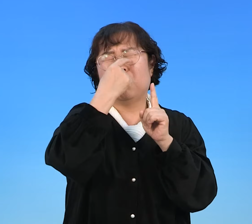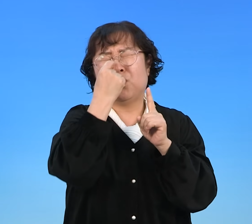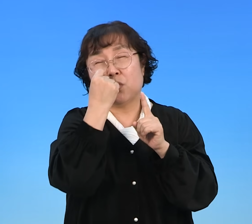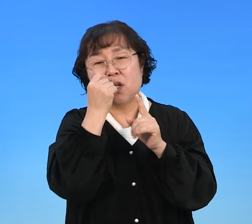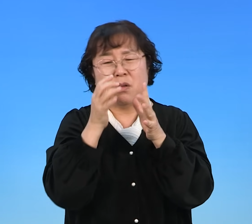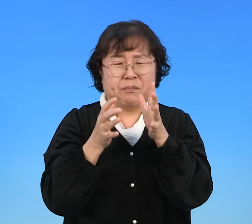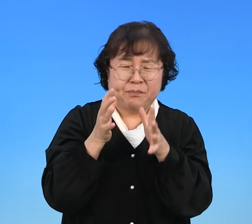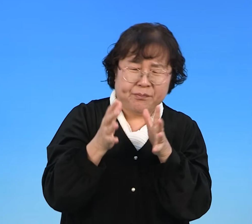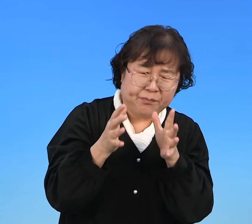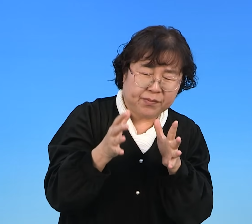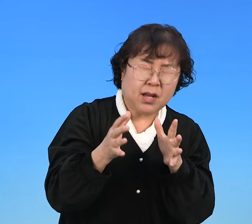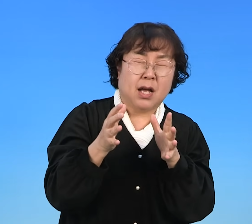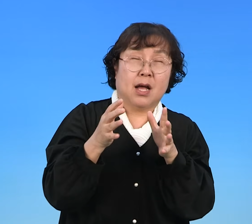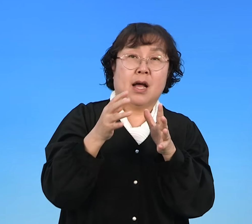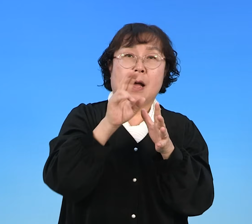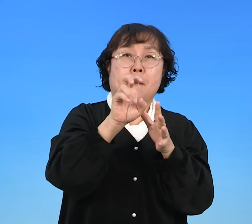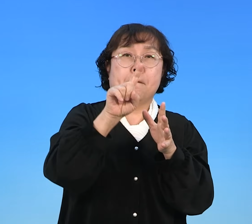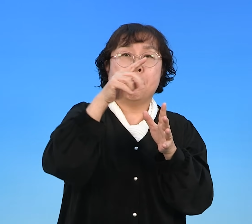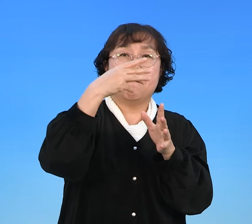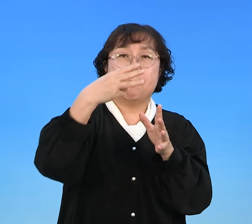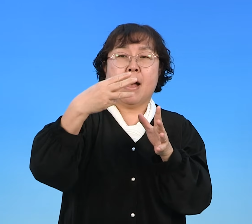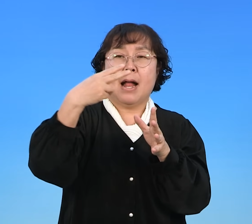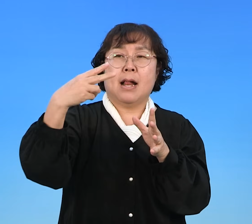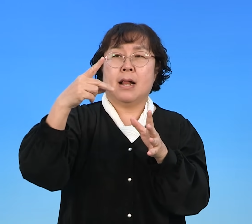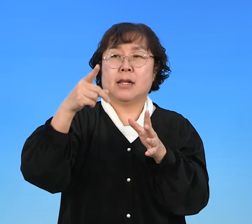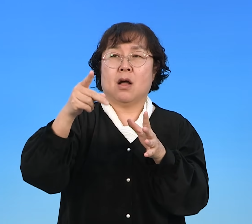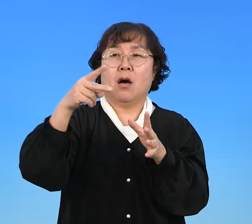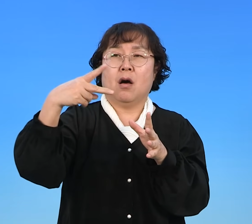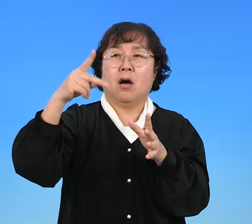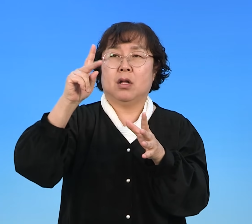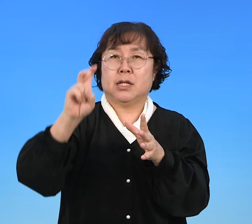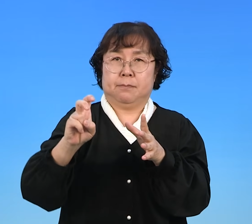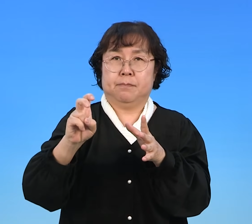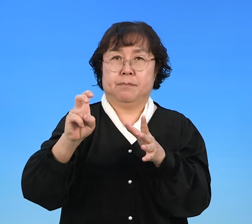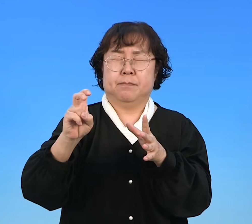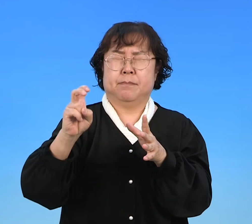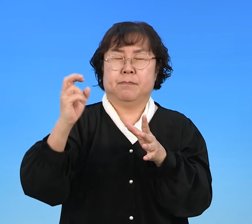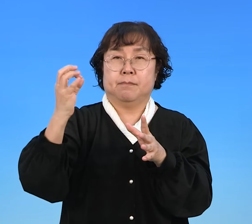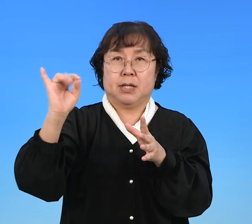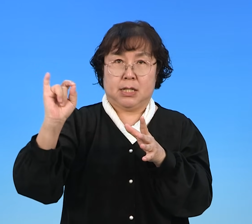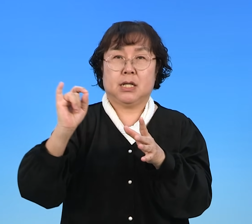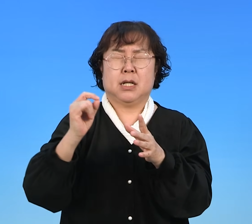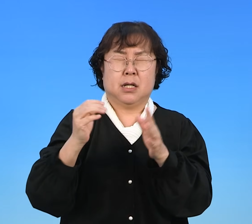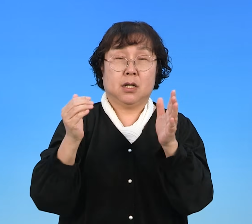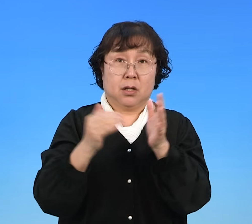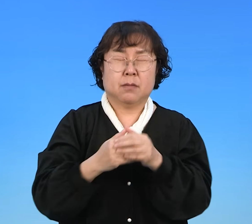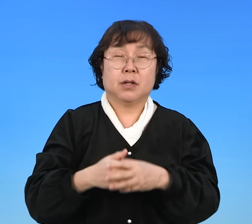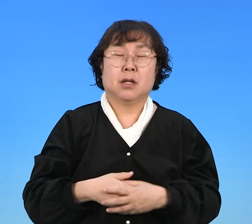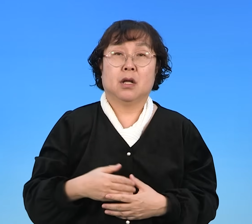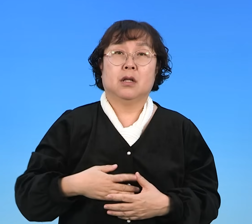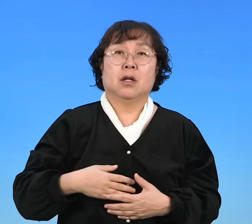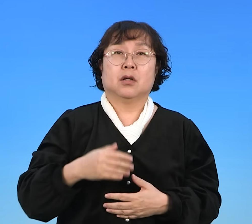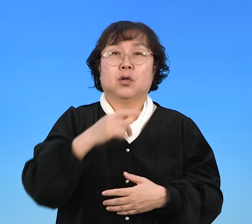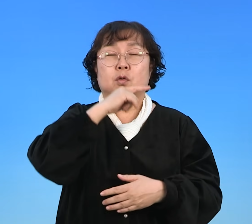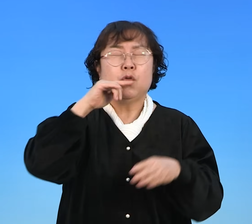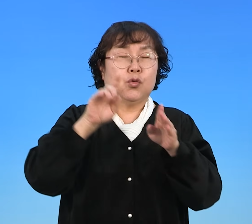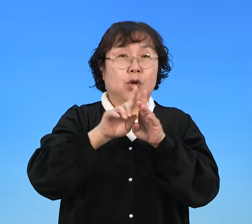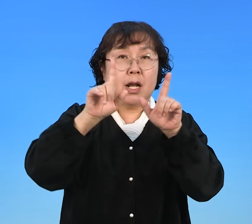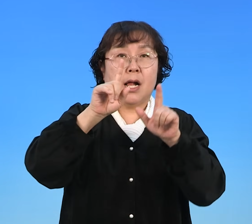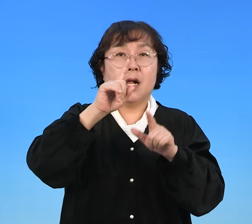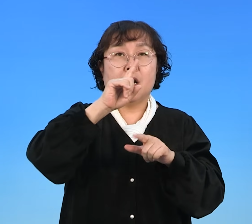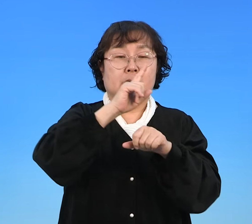아시죠? 조금 더듬으신 게 아니라 말을 심하게 더듬으셨어요. 그래서 주일 11시